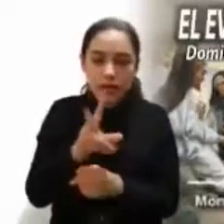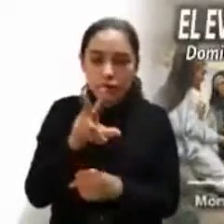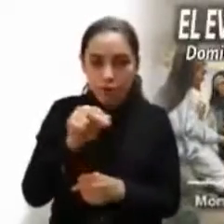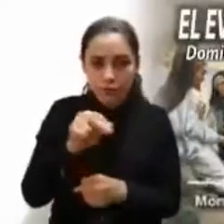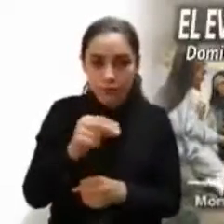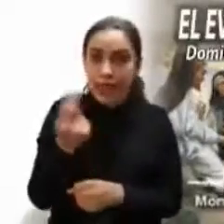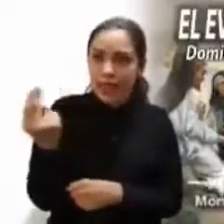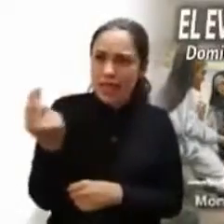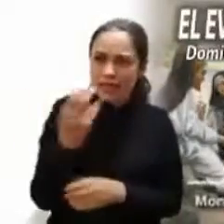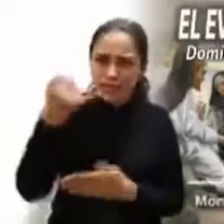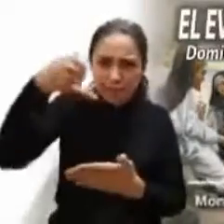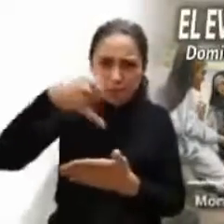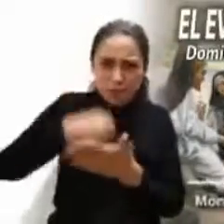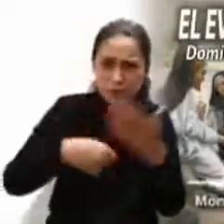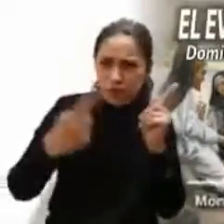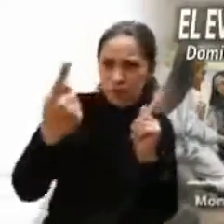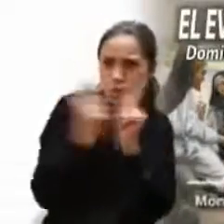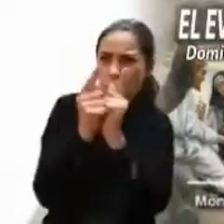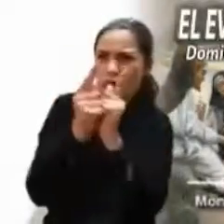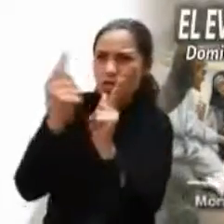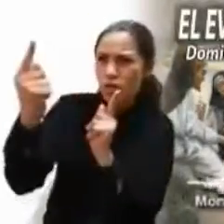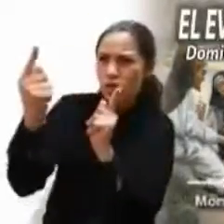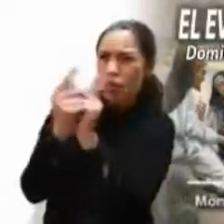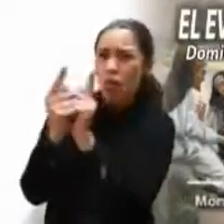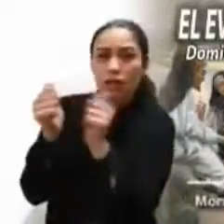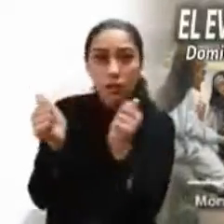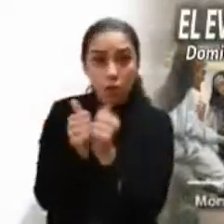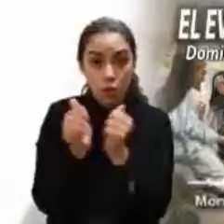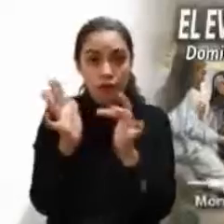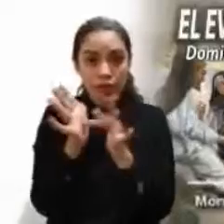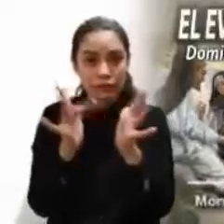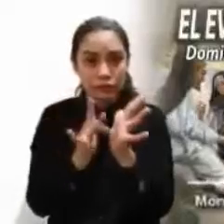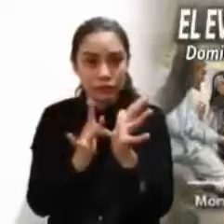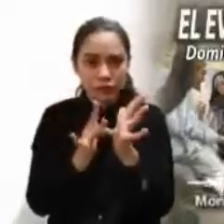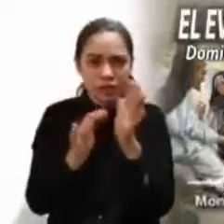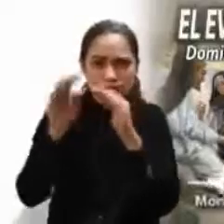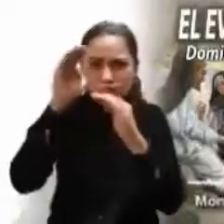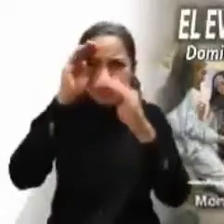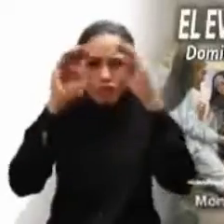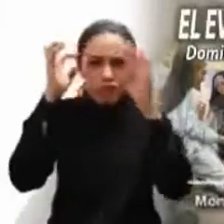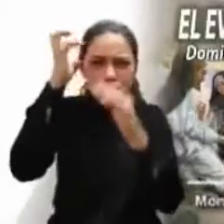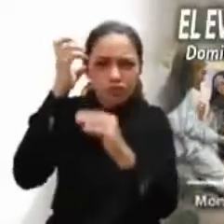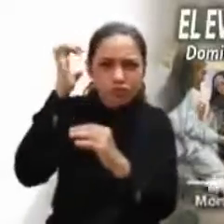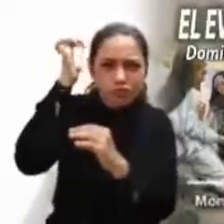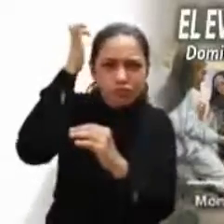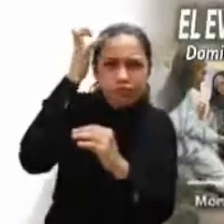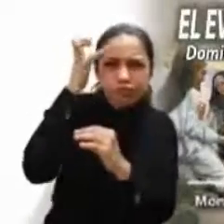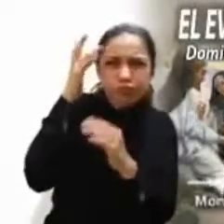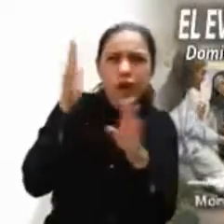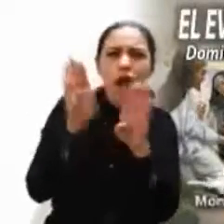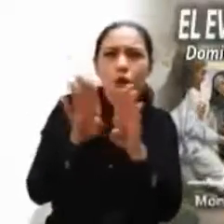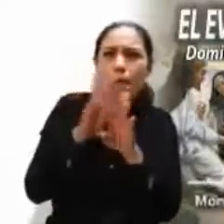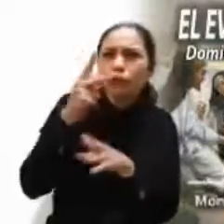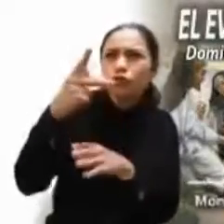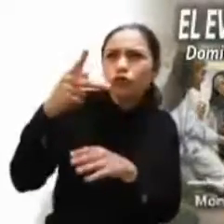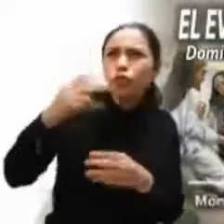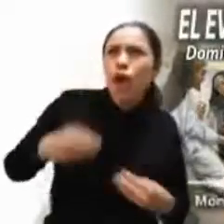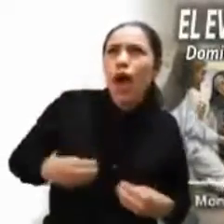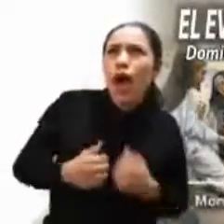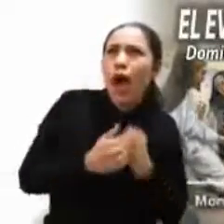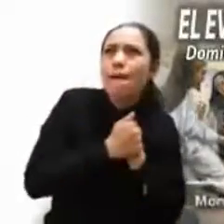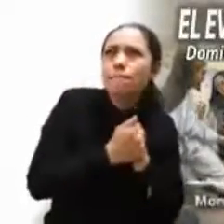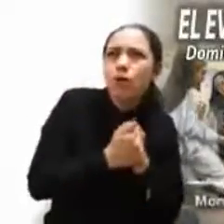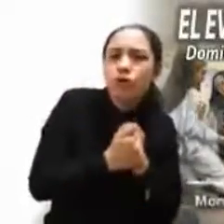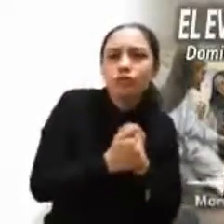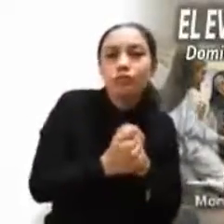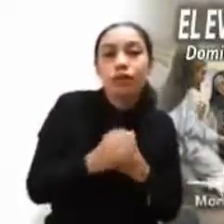de encuentro con Jesús, se necesita asimilar y vivir su amor. El día en que nuestros deseos, actitudes,